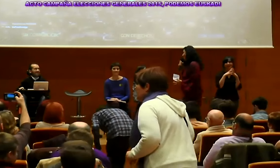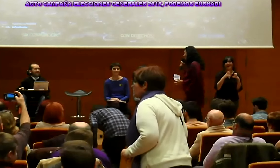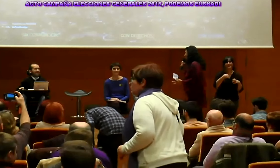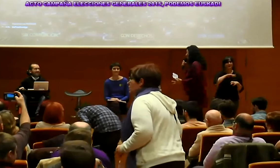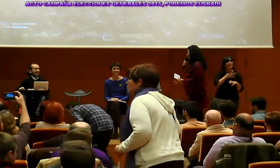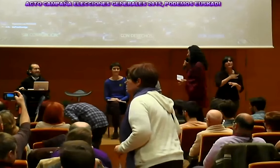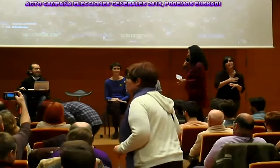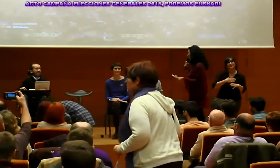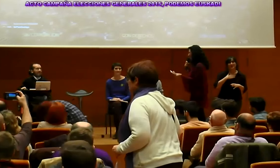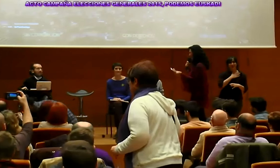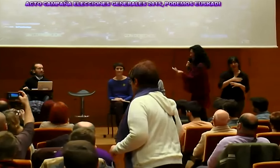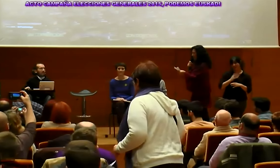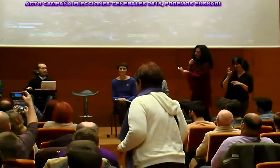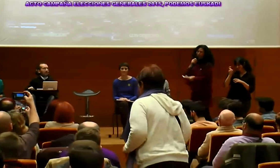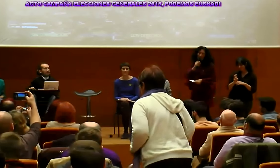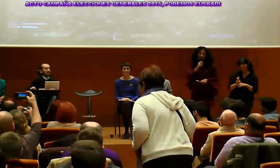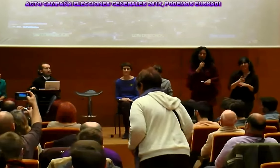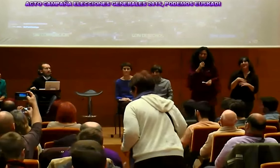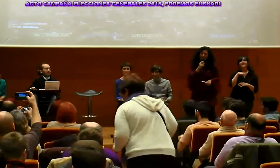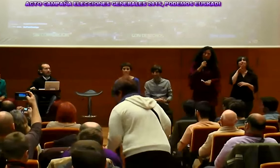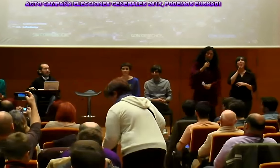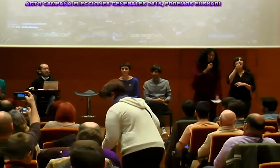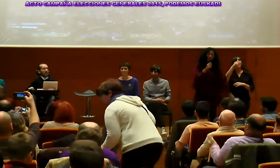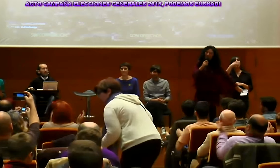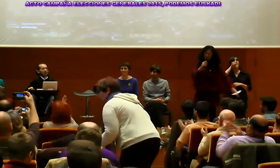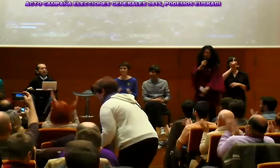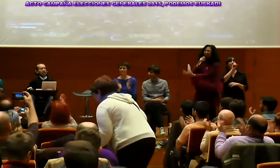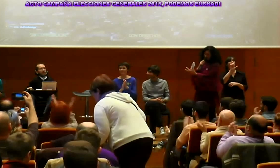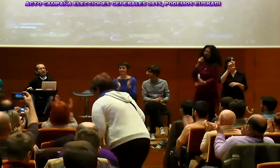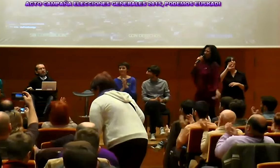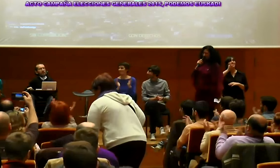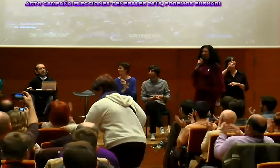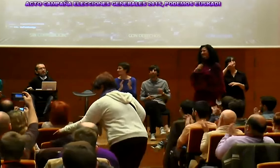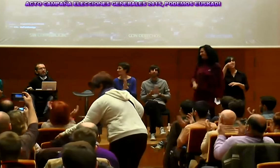para nosotras que estés aquí es Pablo Echenique, para el cual os voy a pedir...